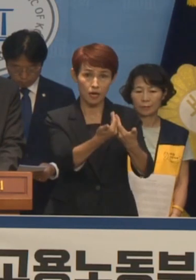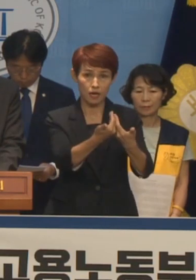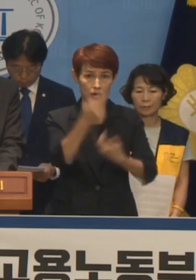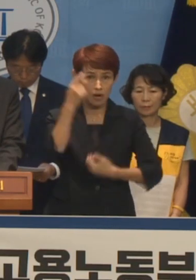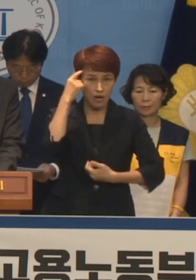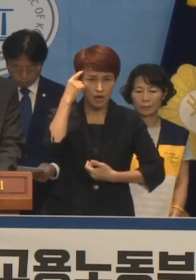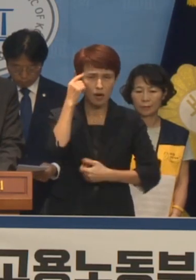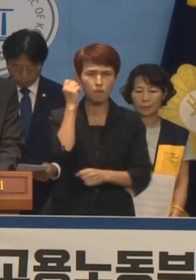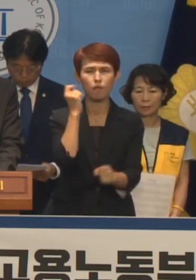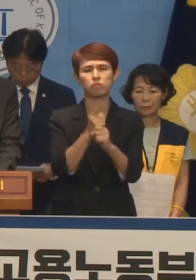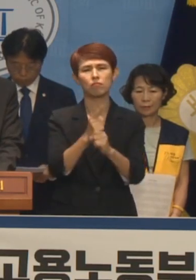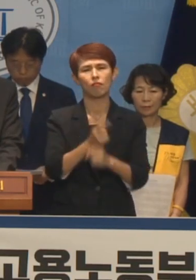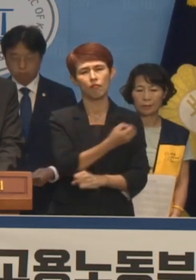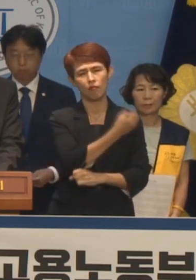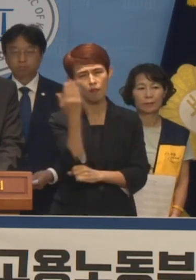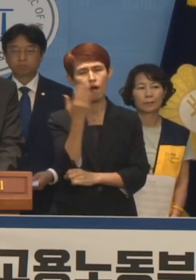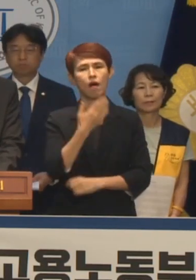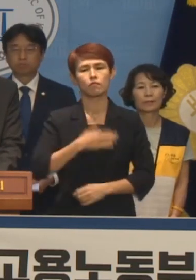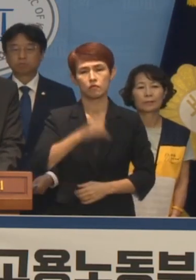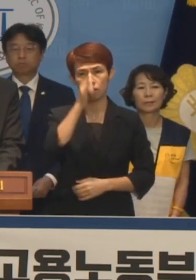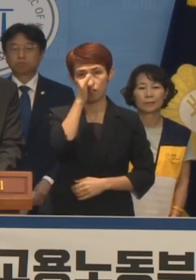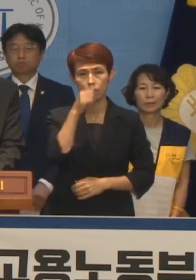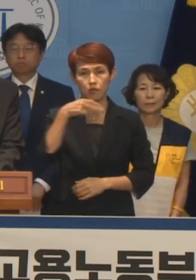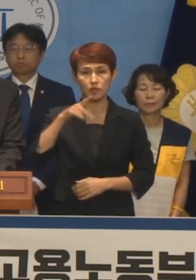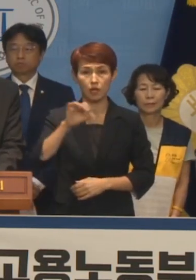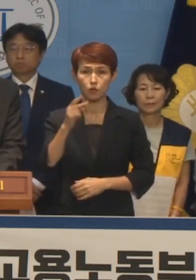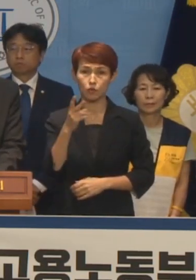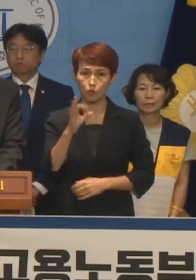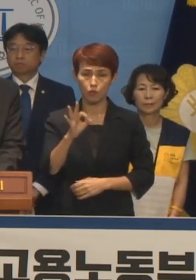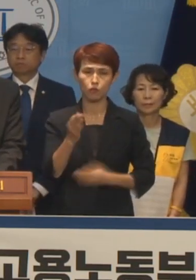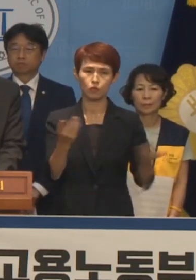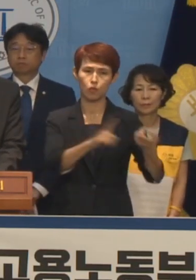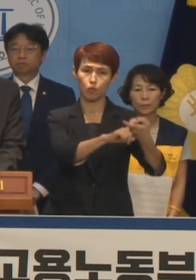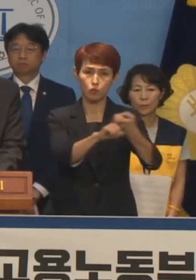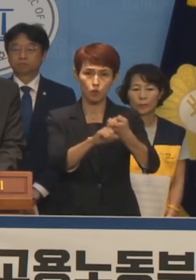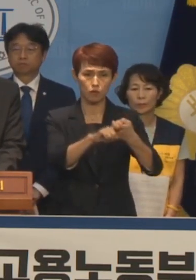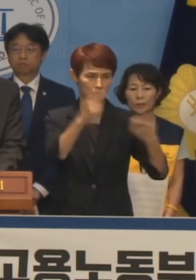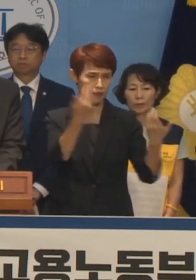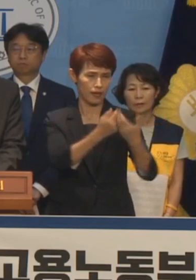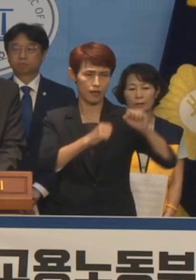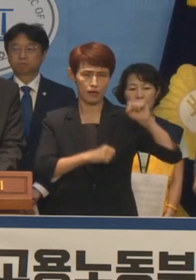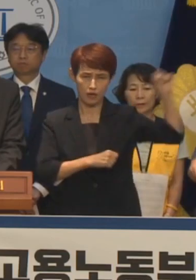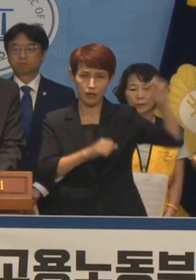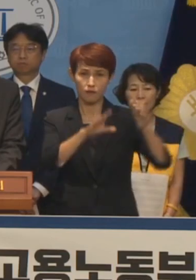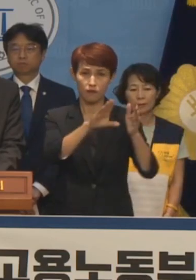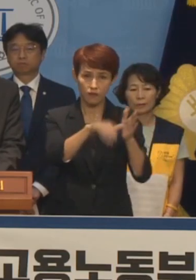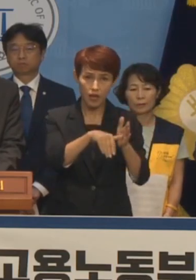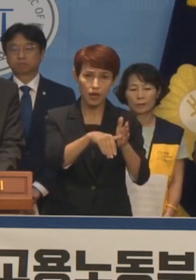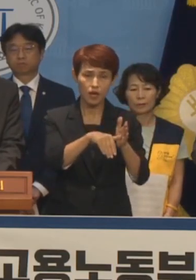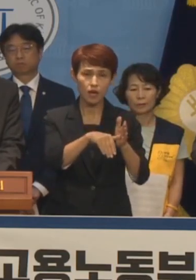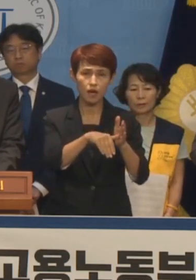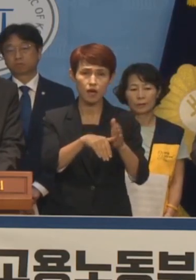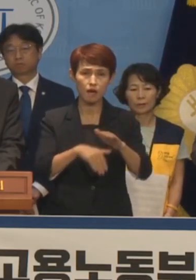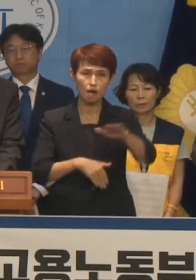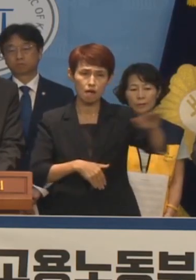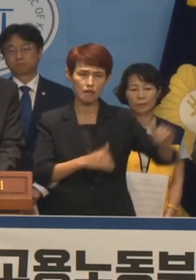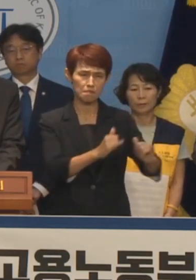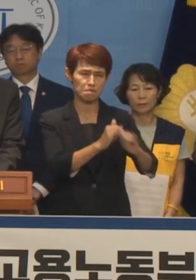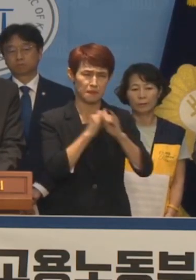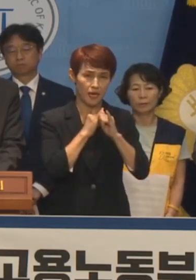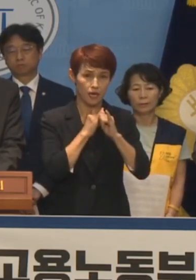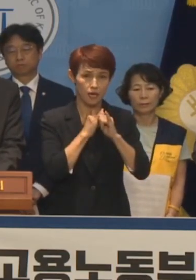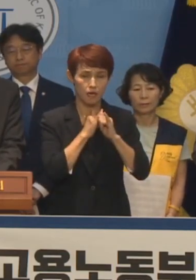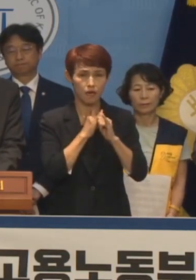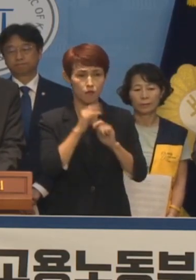많이 소개되었습니다. 쌍용차 노조 정리해고 반대 투쟁 과정에서 많은 이들이 극단적 선택을 한 것에